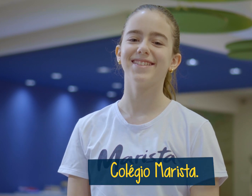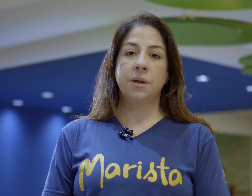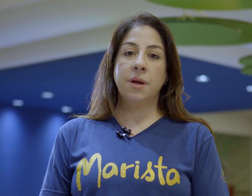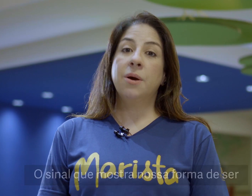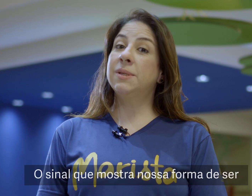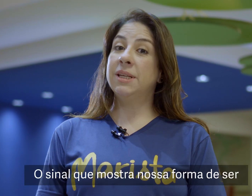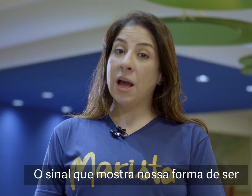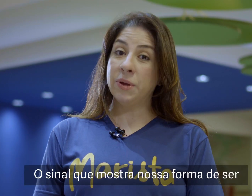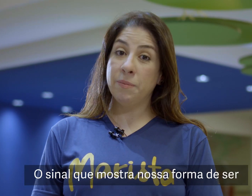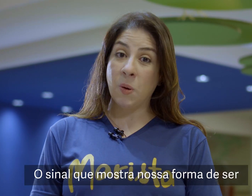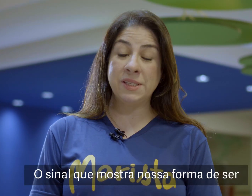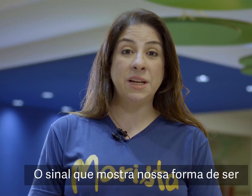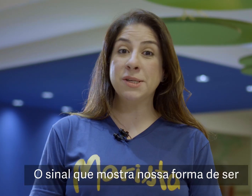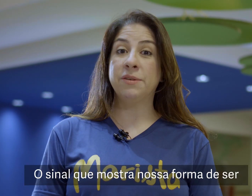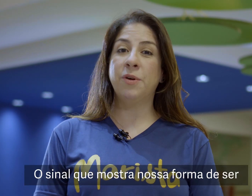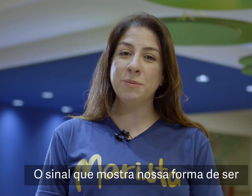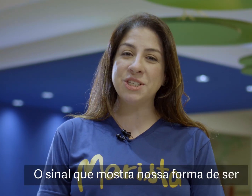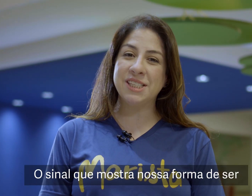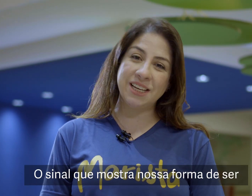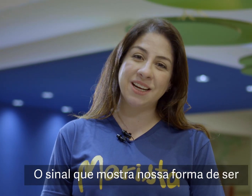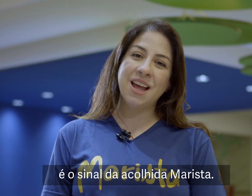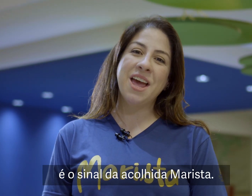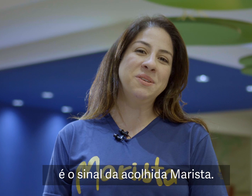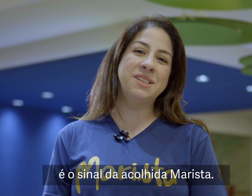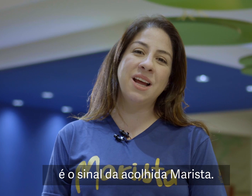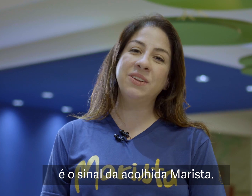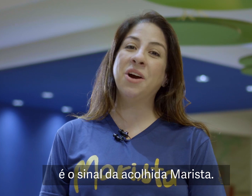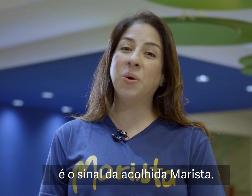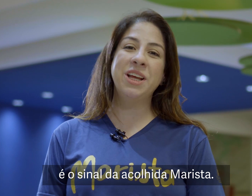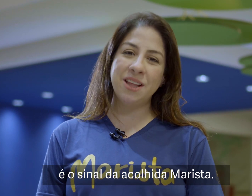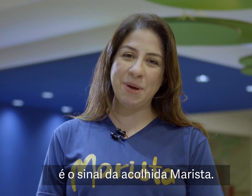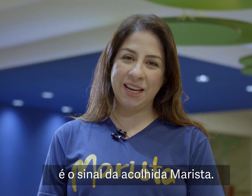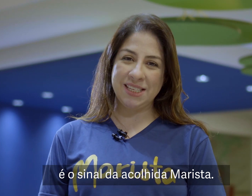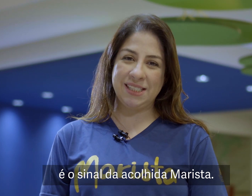O sinal que mostra a nossa forma de ser é o sinal da acolhida marista.